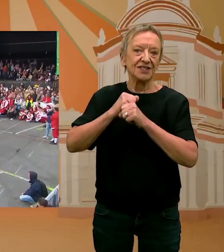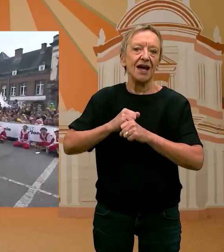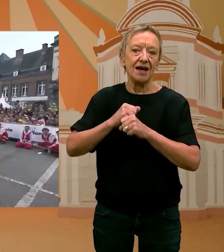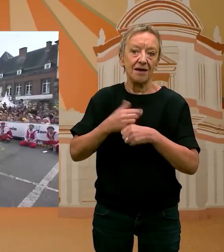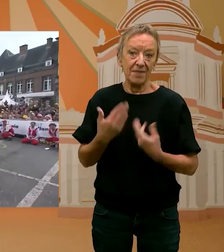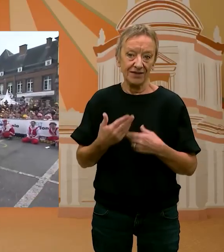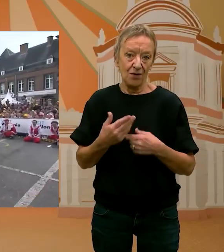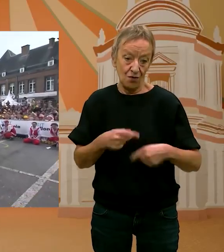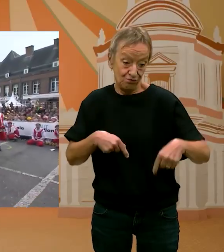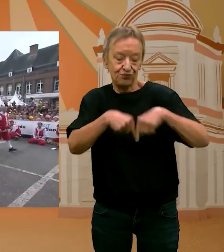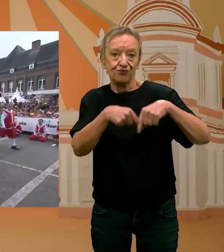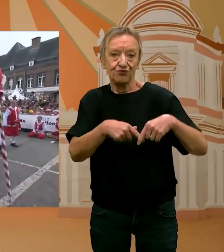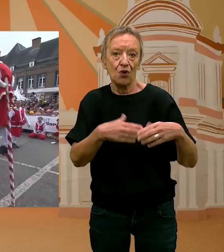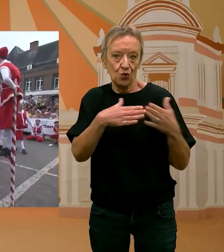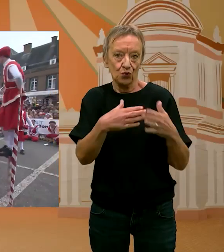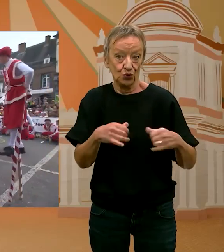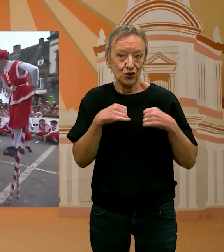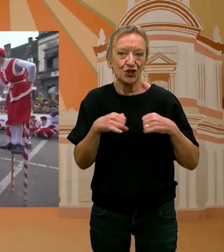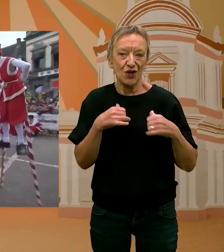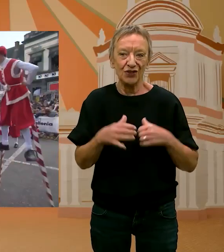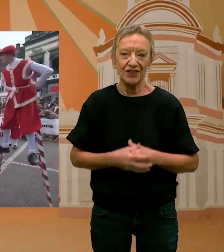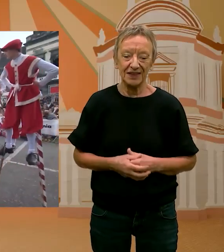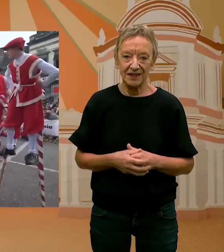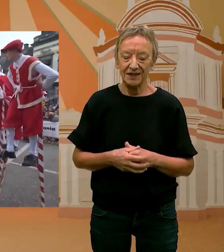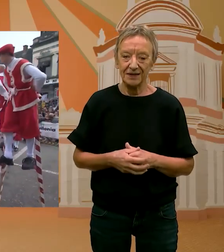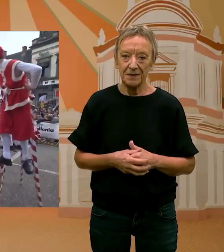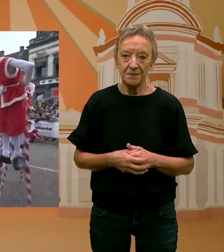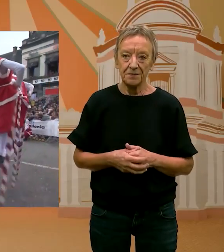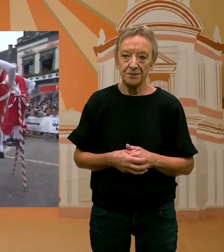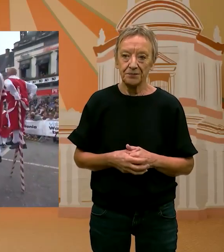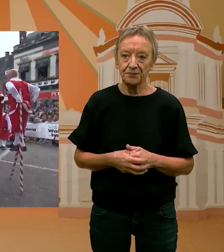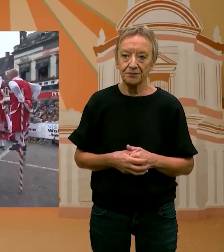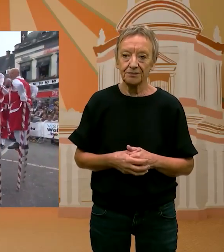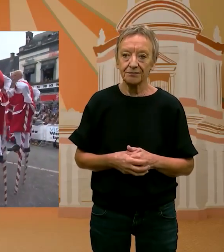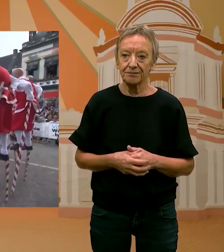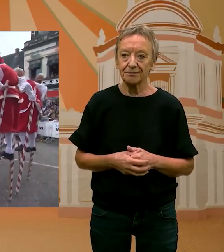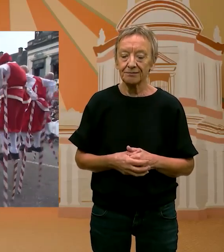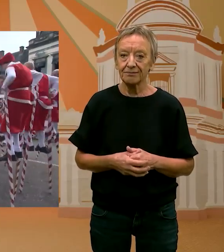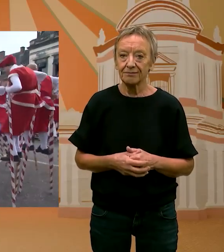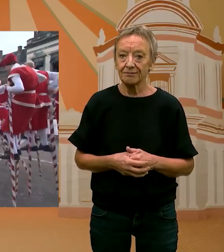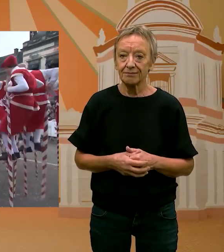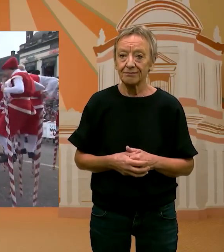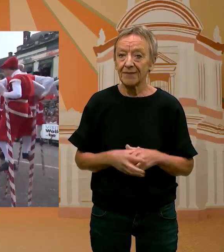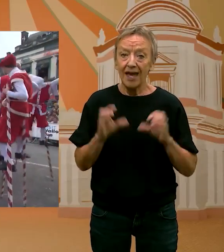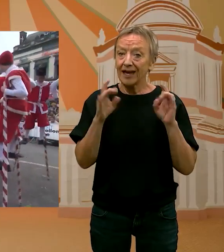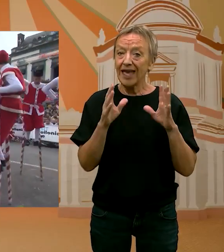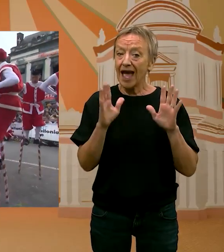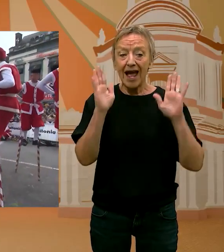alliances. Les cadors vont commencer à attaquer les plus jeunes. Et... il n'y a plus de cadeaux maintenant là. Ah non, il n'y a plus de cadeaux. On a bien vu d'ailleurs